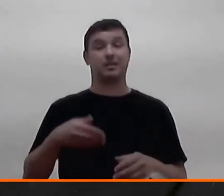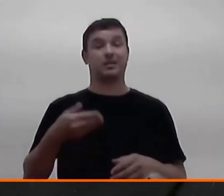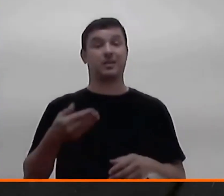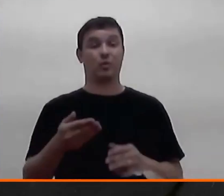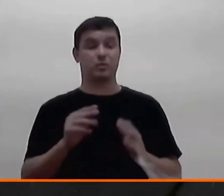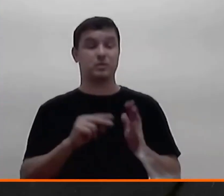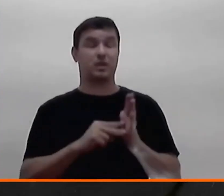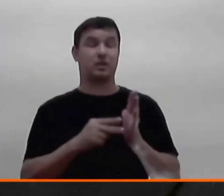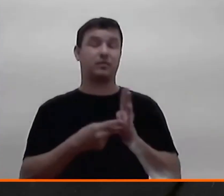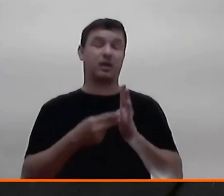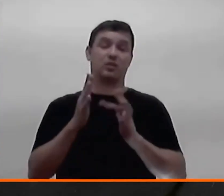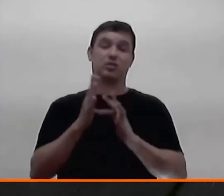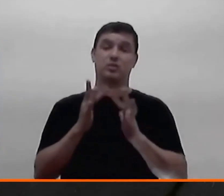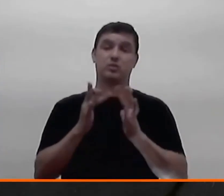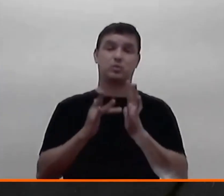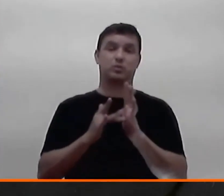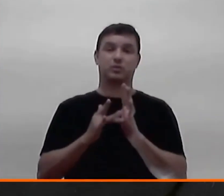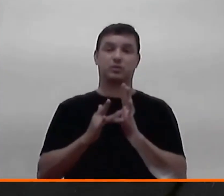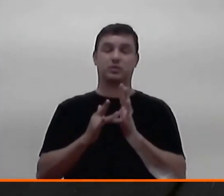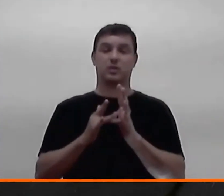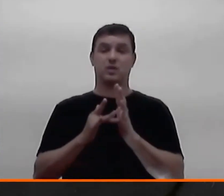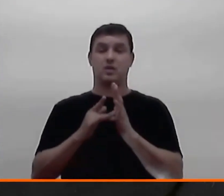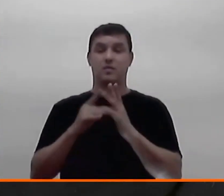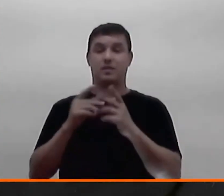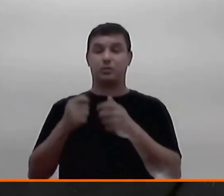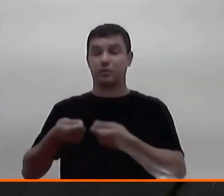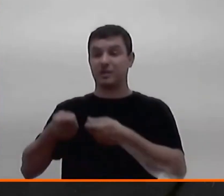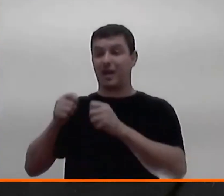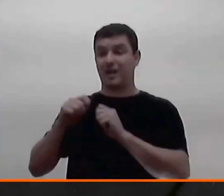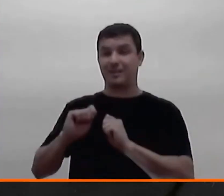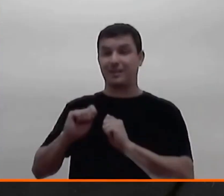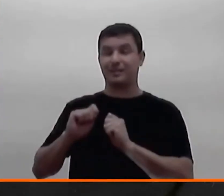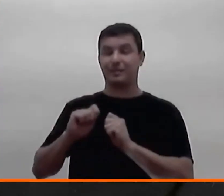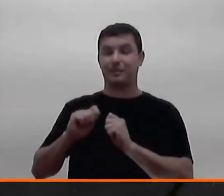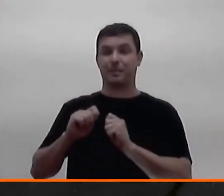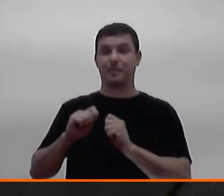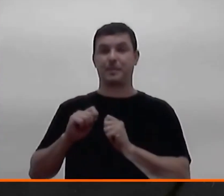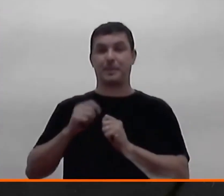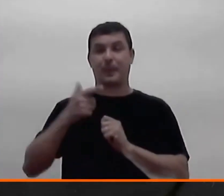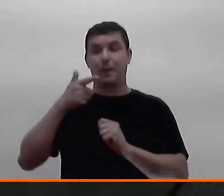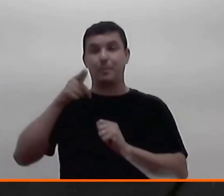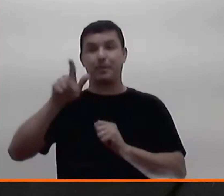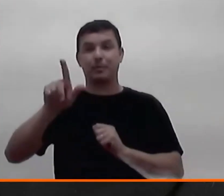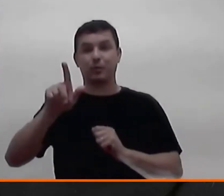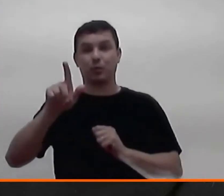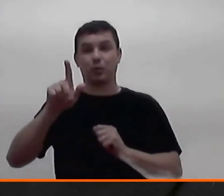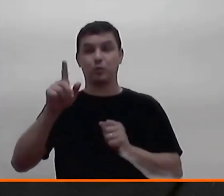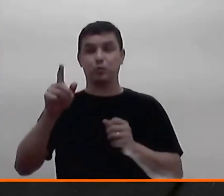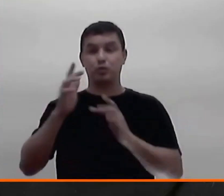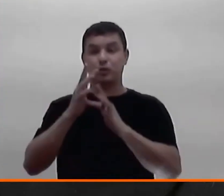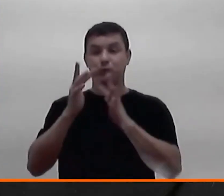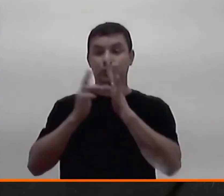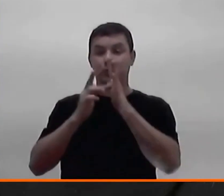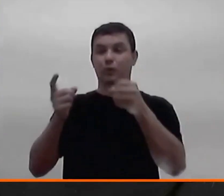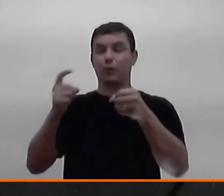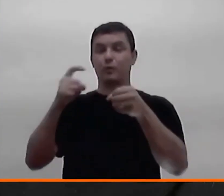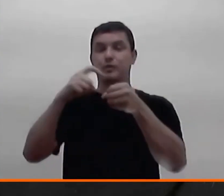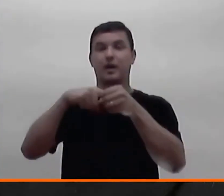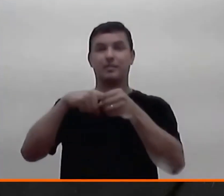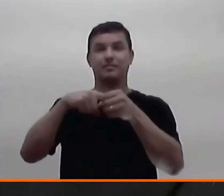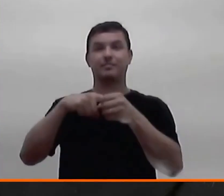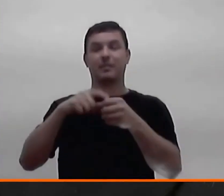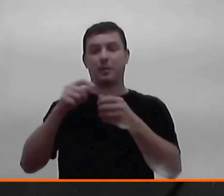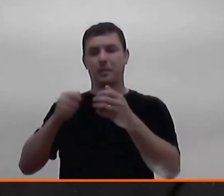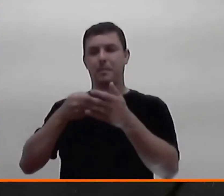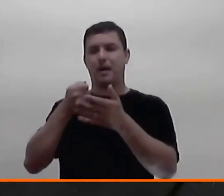mais coisas, ter mais custos com ele, na volta, quando eu voltar, eu te reembolsarei,